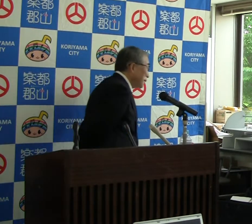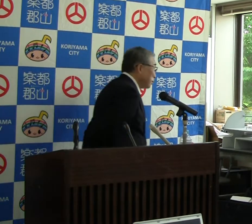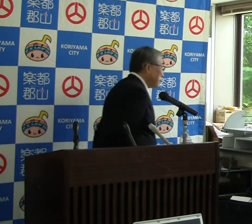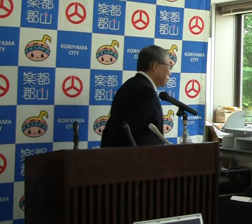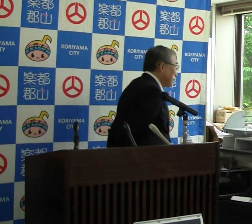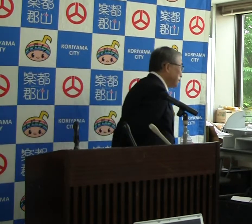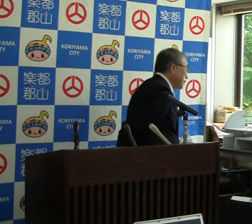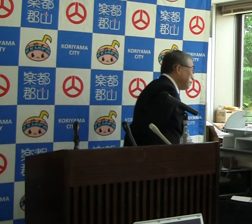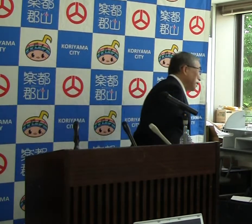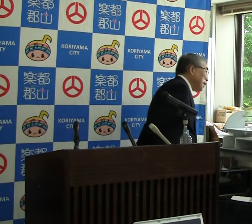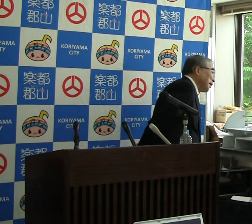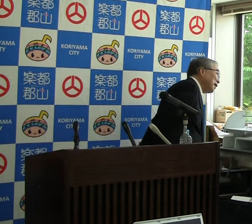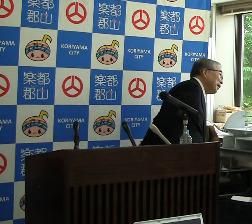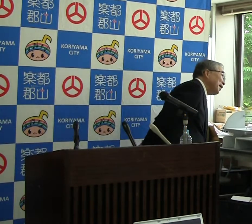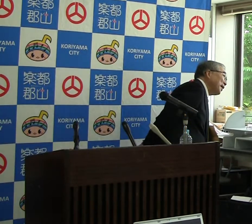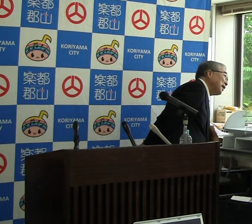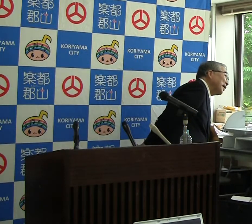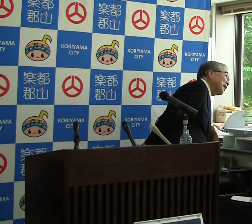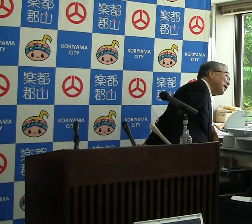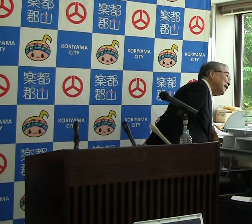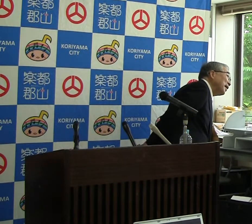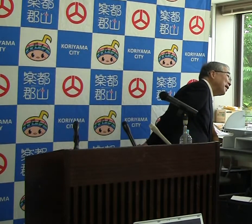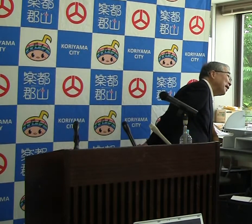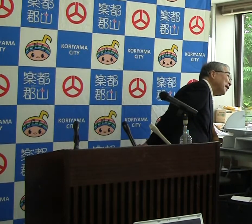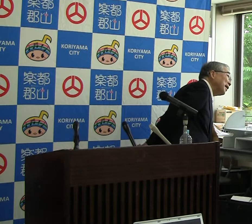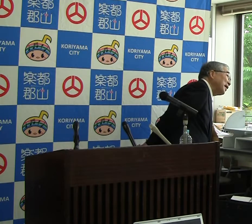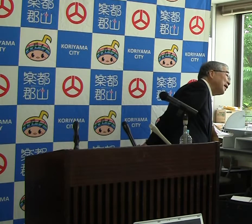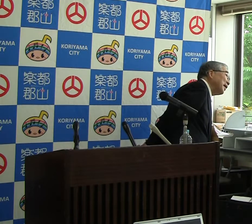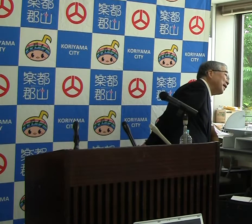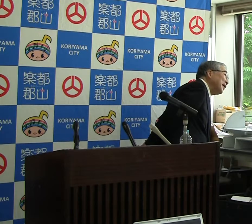機械屋の方が悪いんですよ。